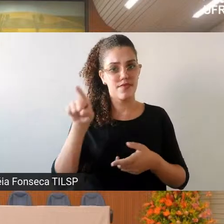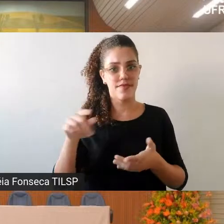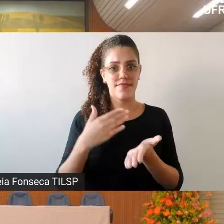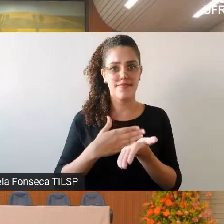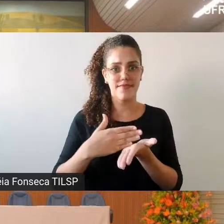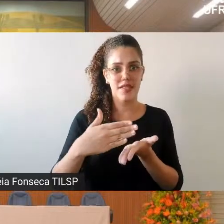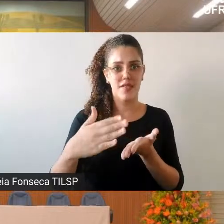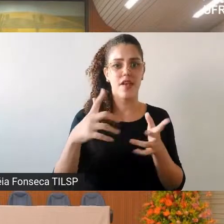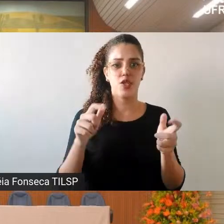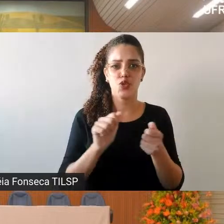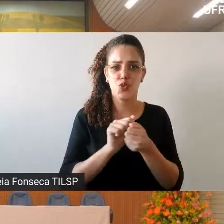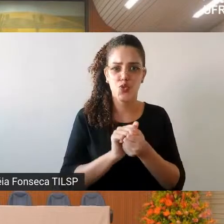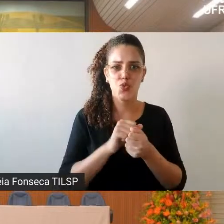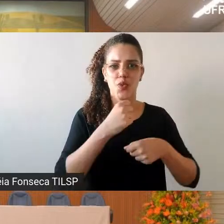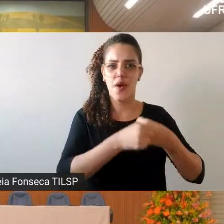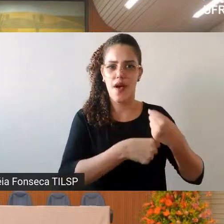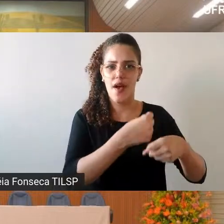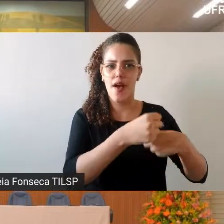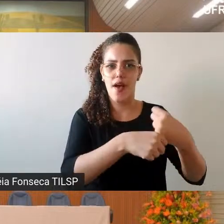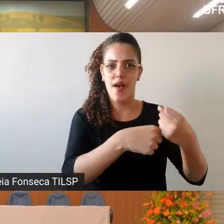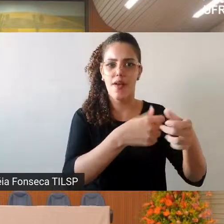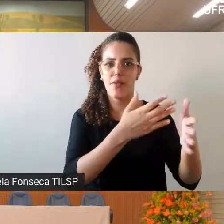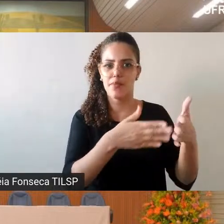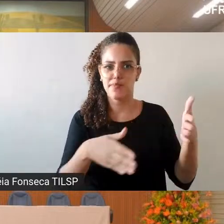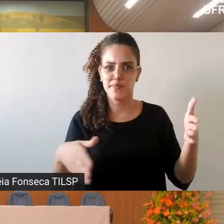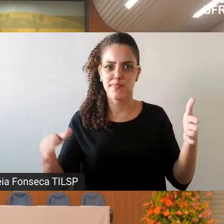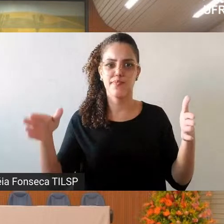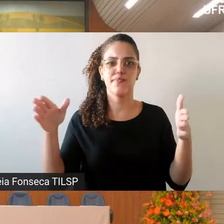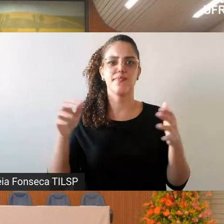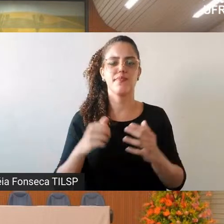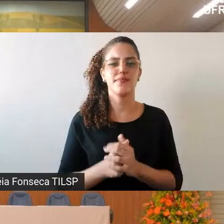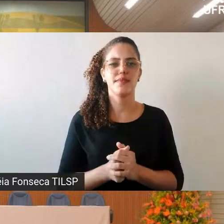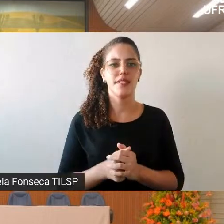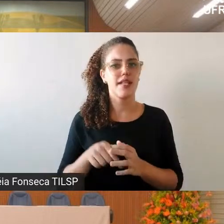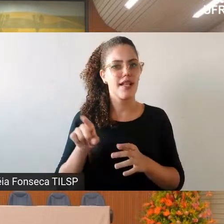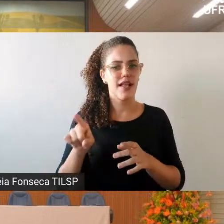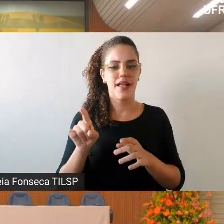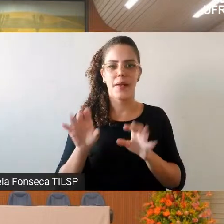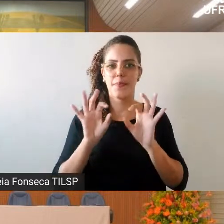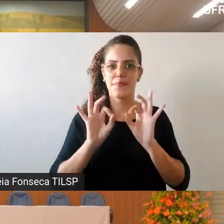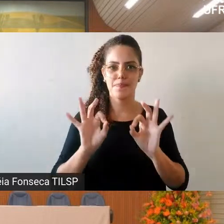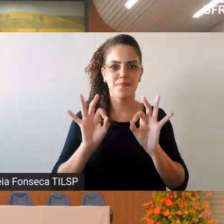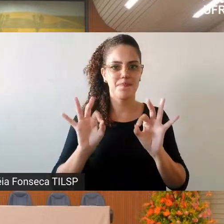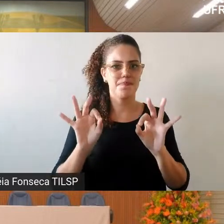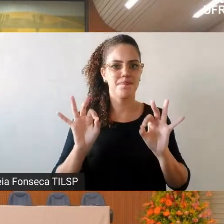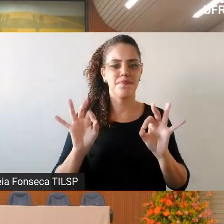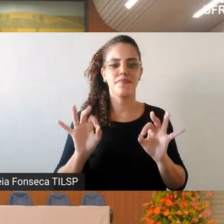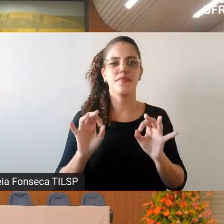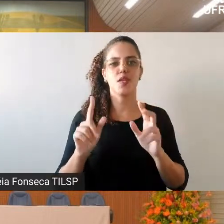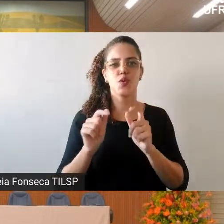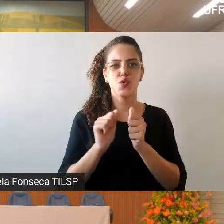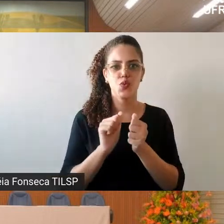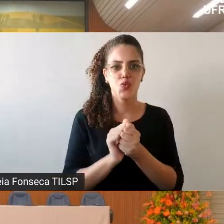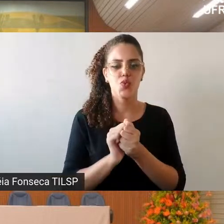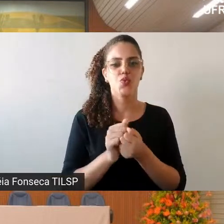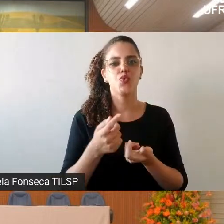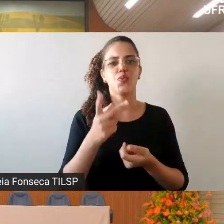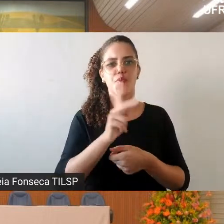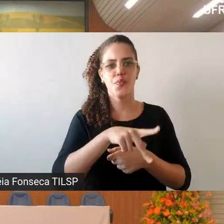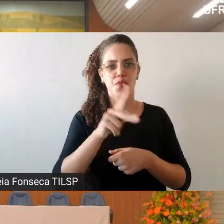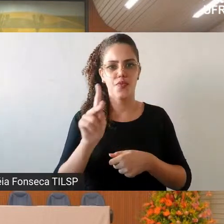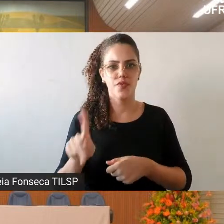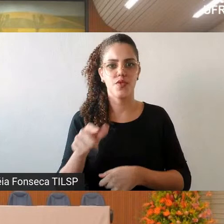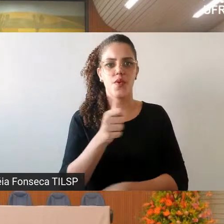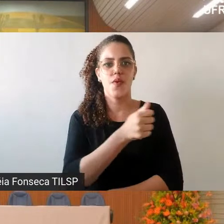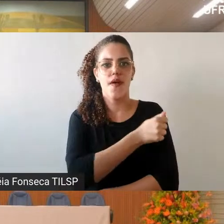excelente trajetória ao nosso lado, como docentes, técnicos, terceirizados, alunos da casa. E o nosso